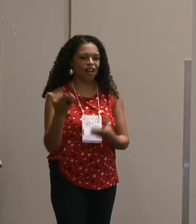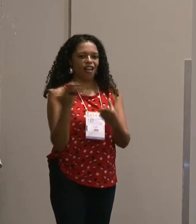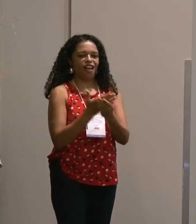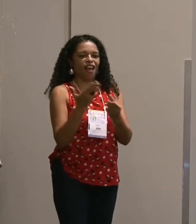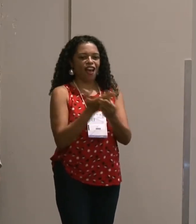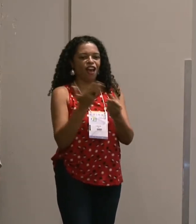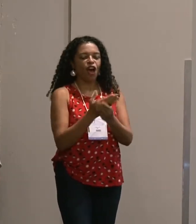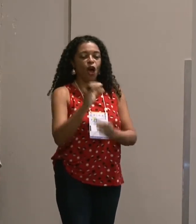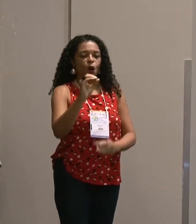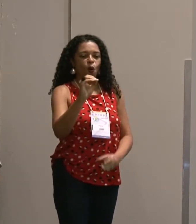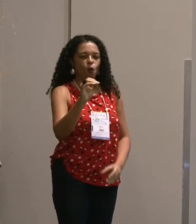Porque eu, na verdade,